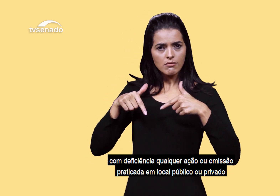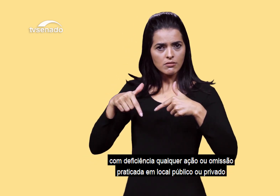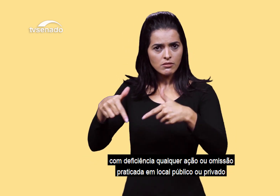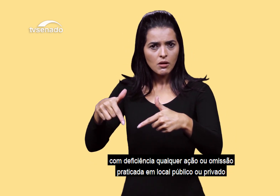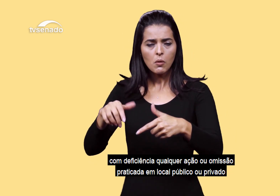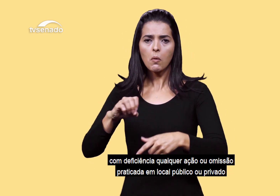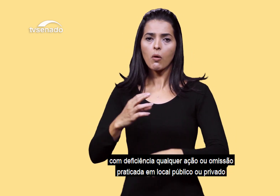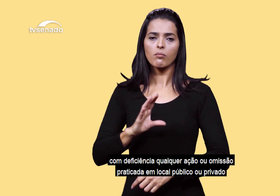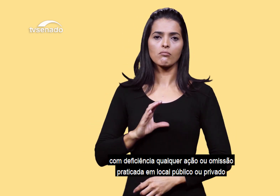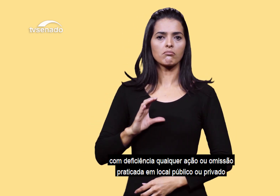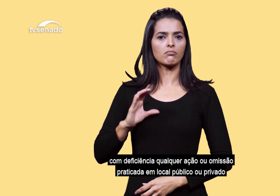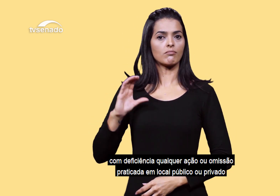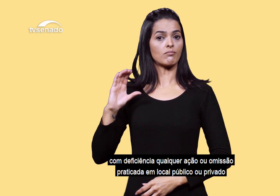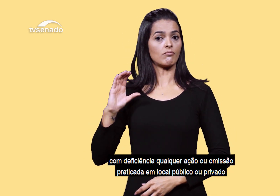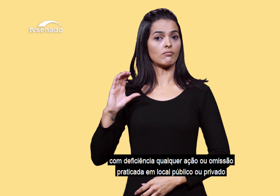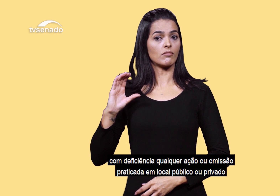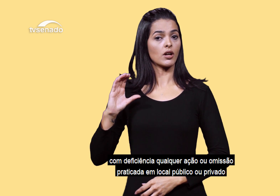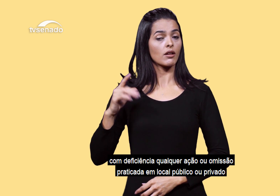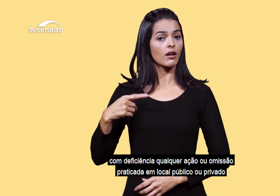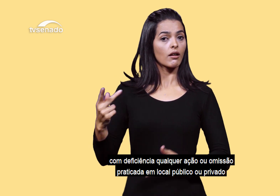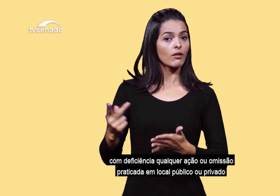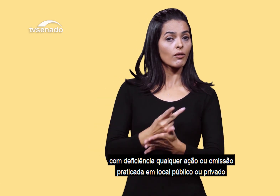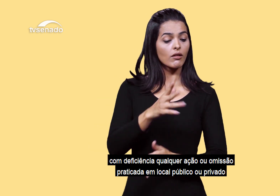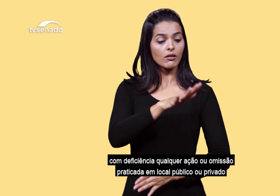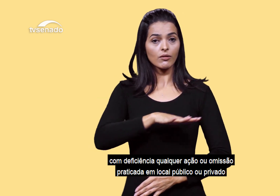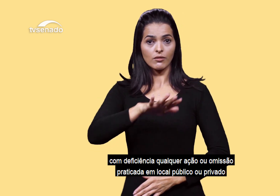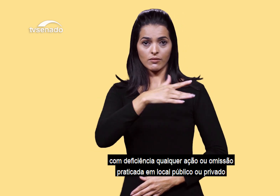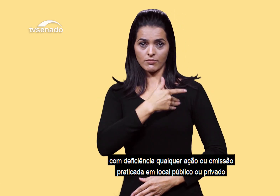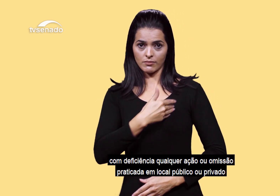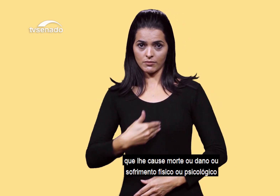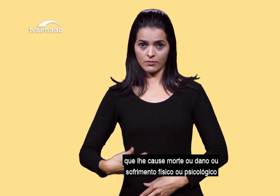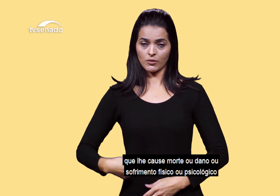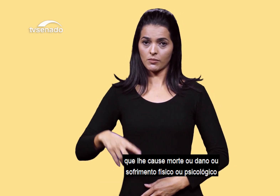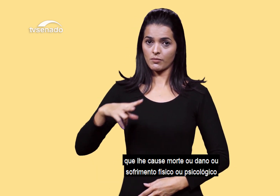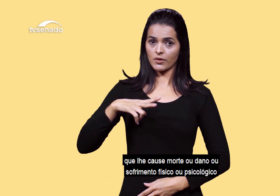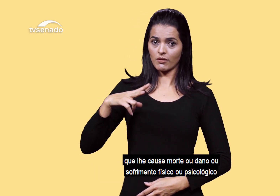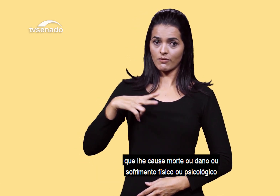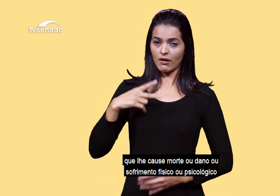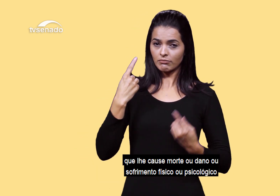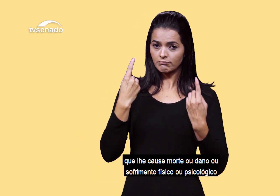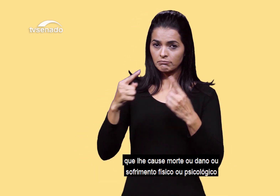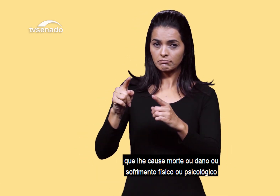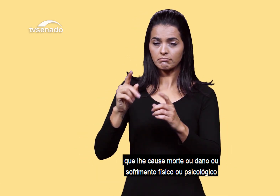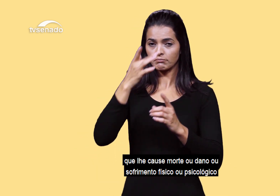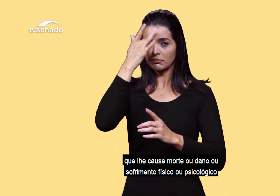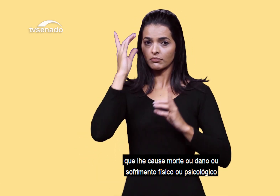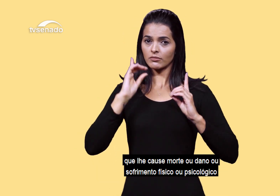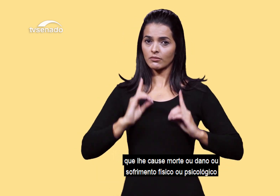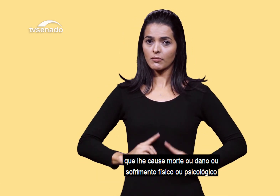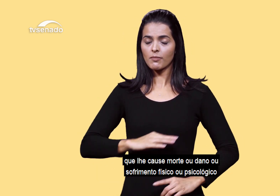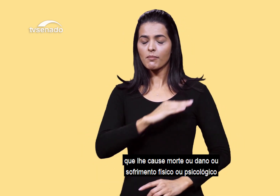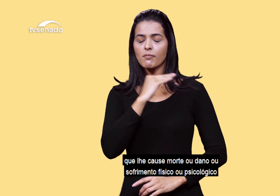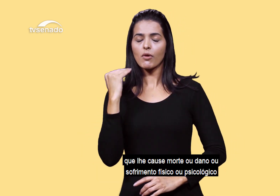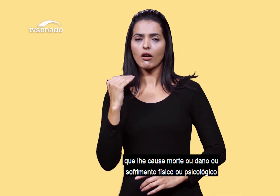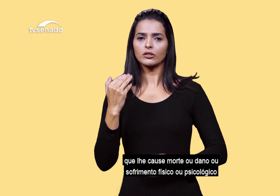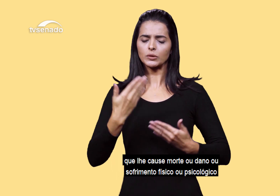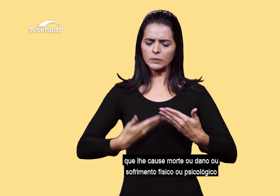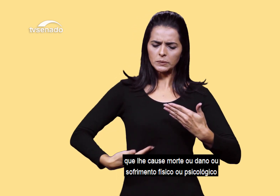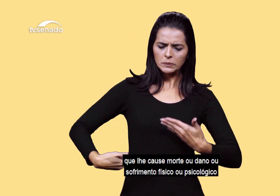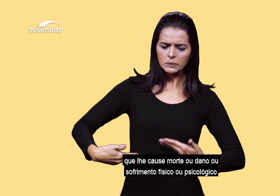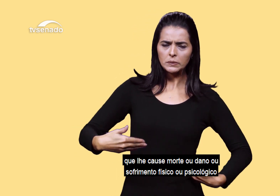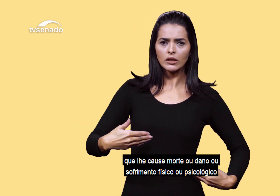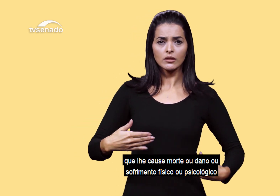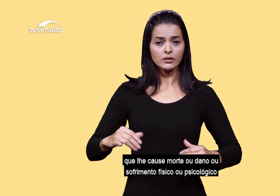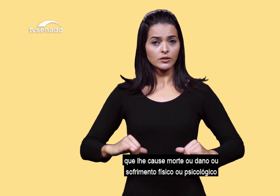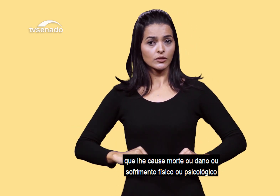ação ou omissão praticada em local público ou privado que lhe cause morte ou dano ou sofrimento